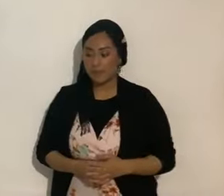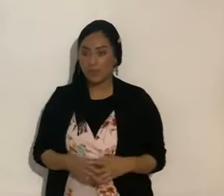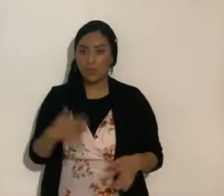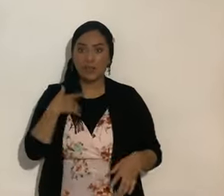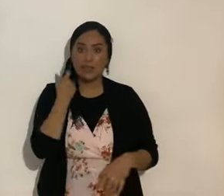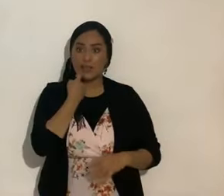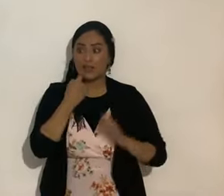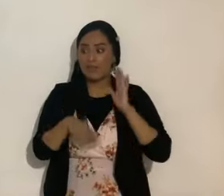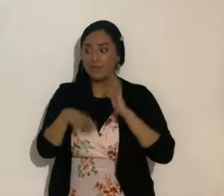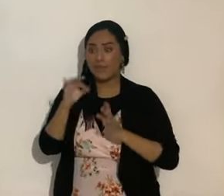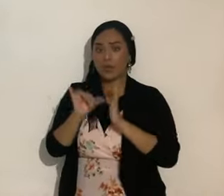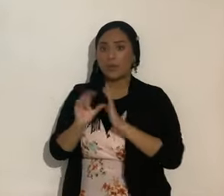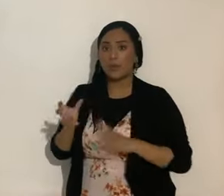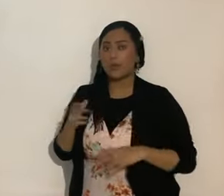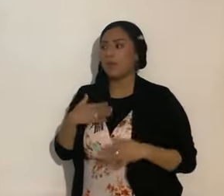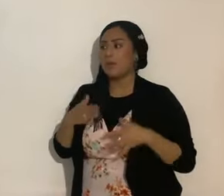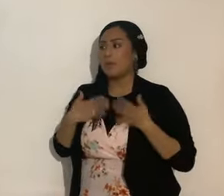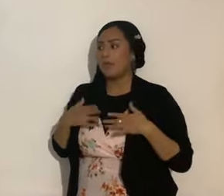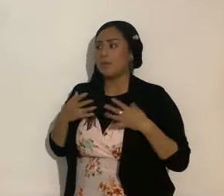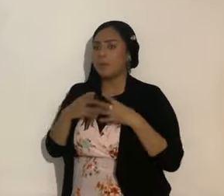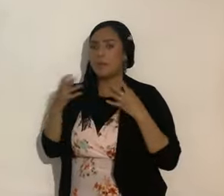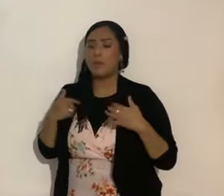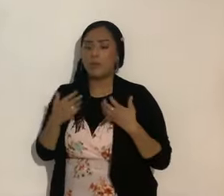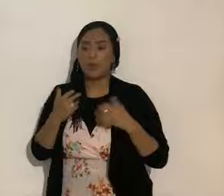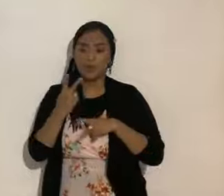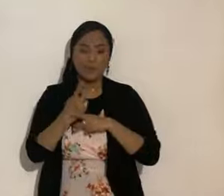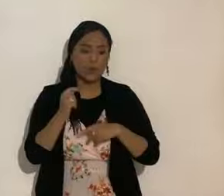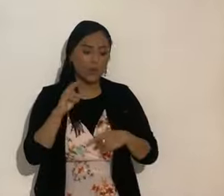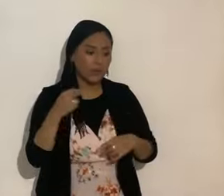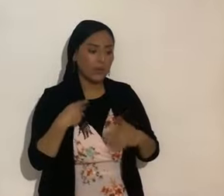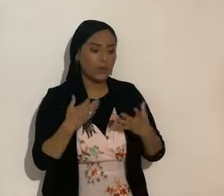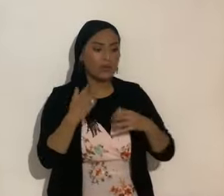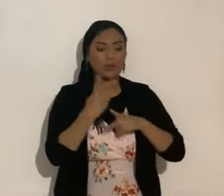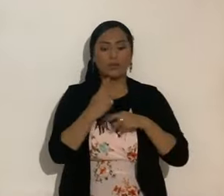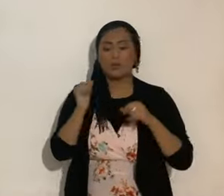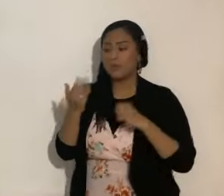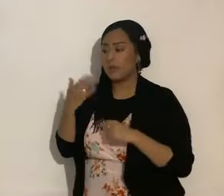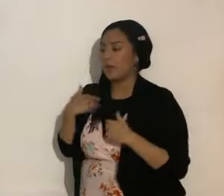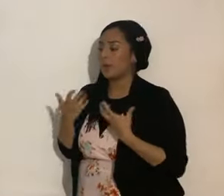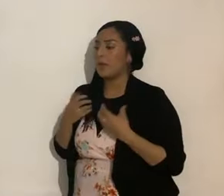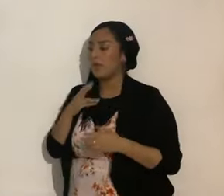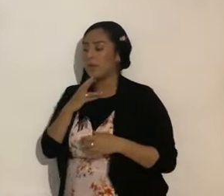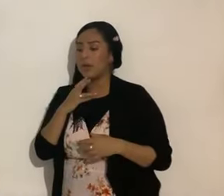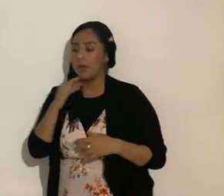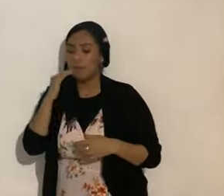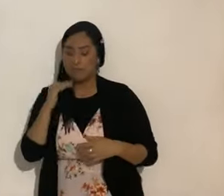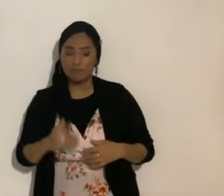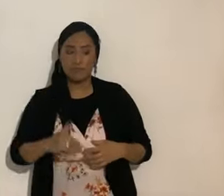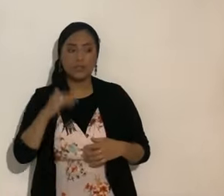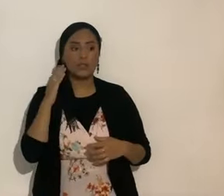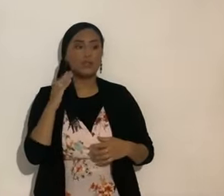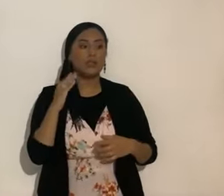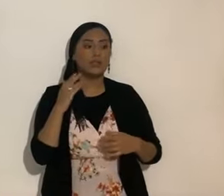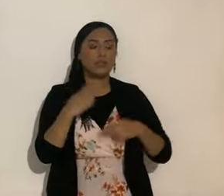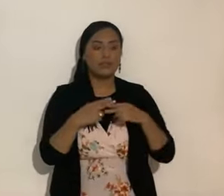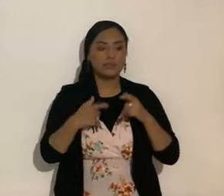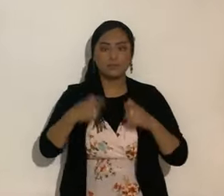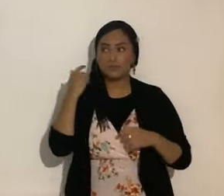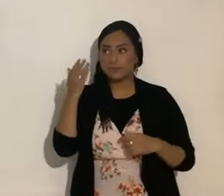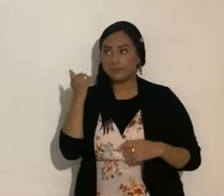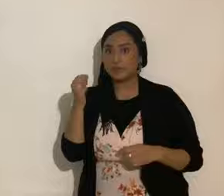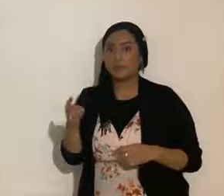Acabo de descubrir este canal, estoy contentísimo, quiero guardar la Torá, quiero guardar el Shabbat, quiero hacer Tevilá, o sea, el bautismo en agua, en el nombre de Sodom